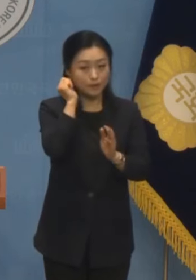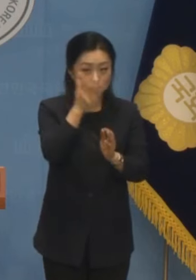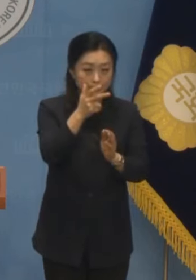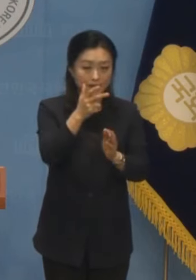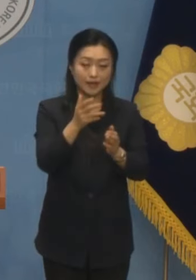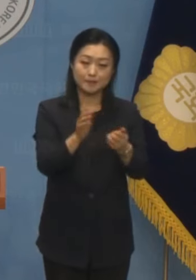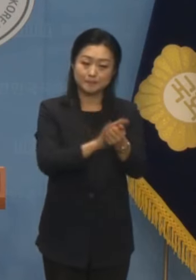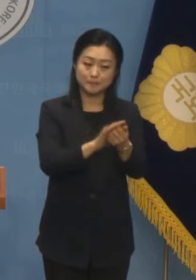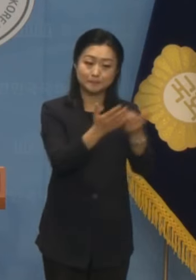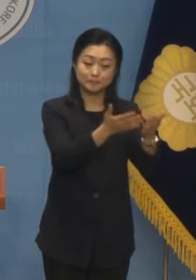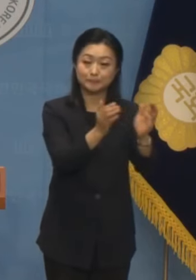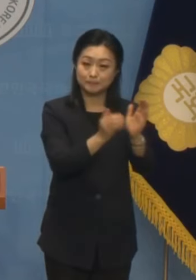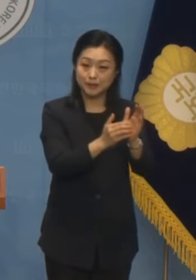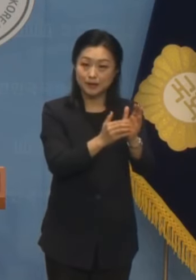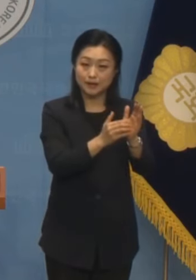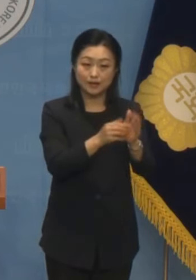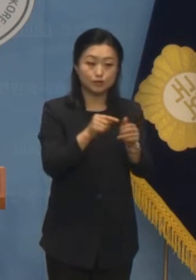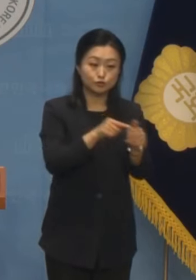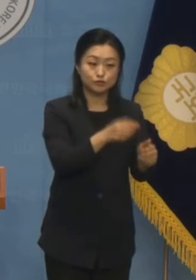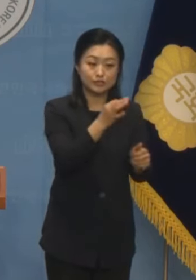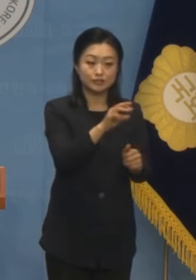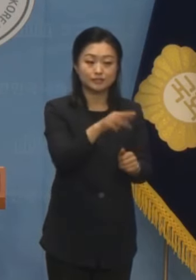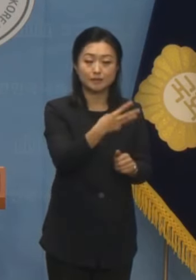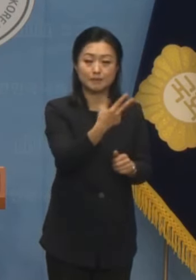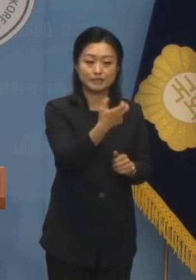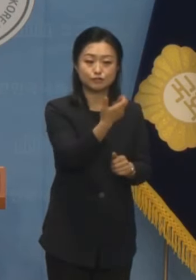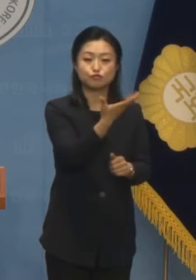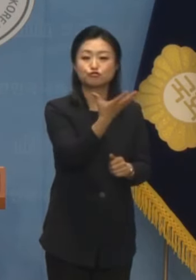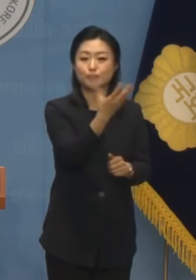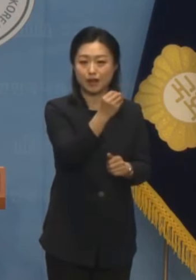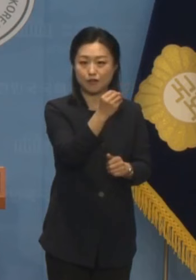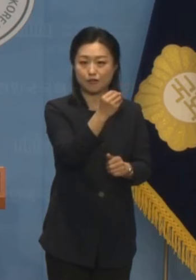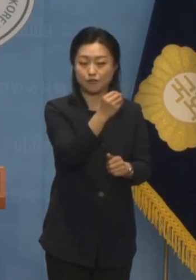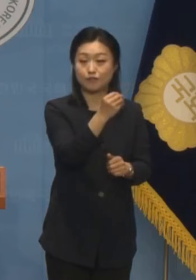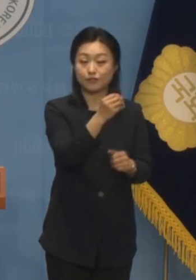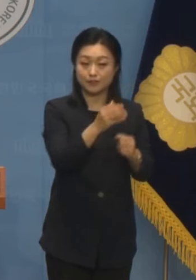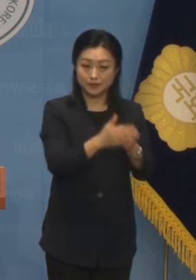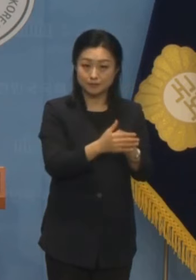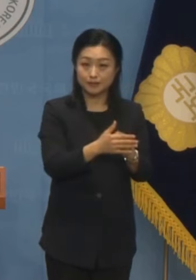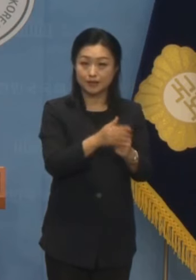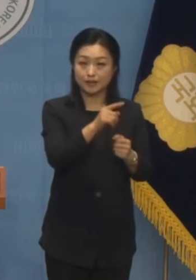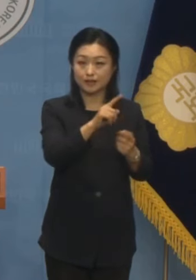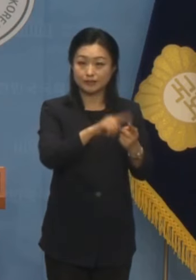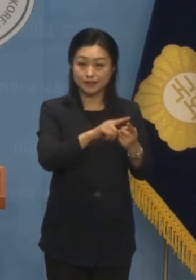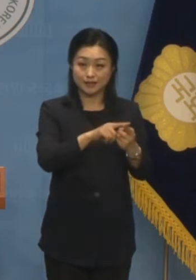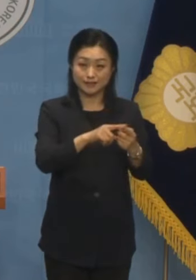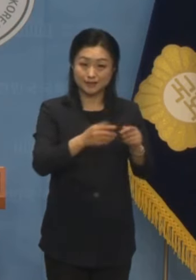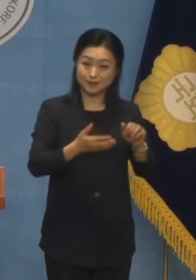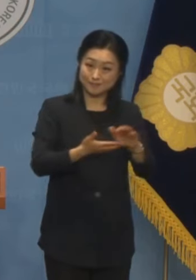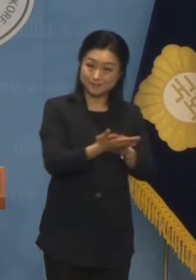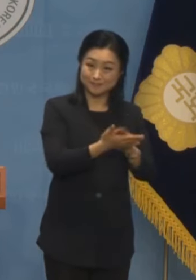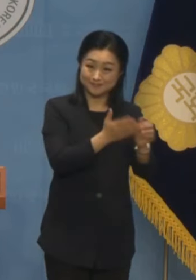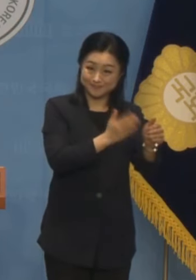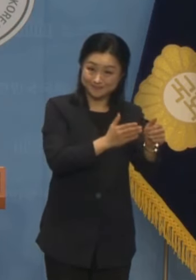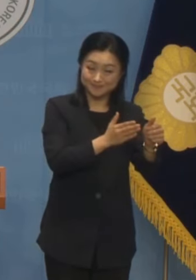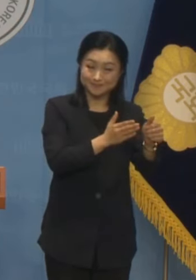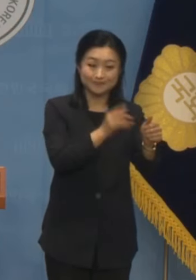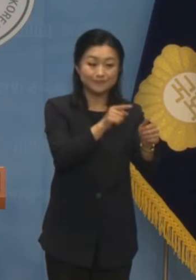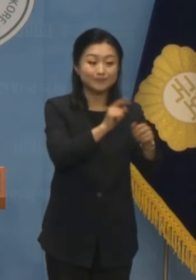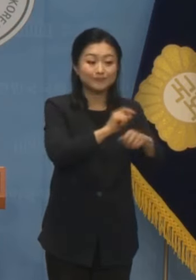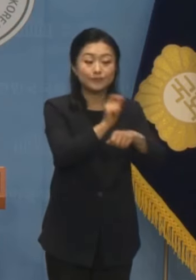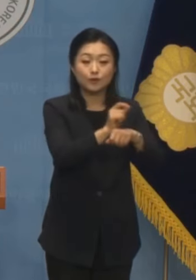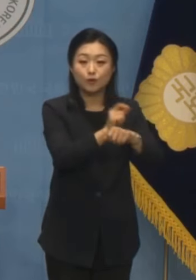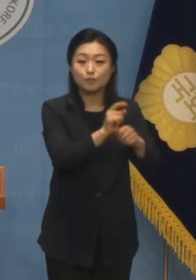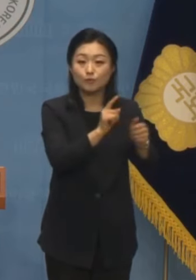제공을 받았습니다. 이 추징금이 379만 원이었기 때문에 그 정도의 부정청탁을 받은 것입니다. 이